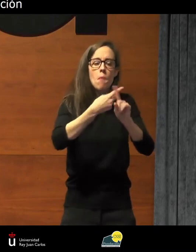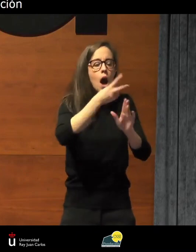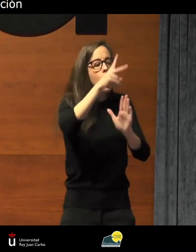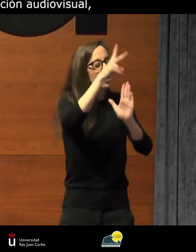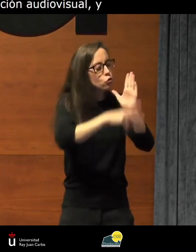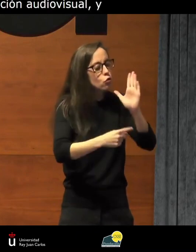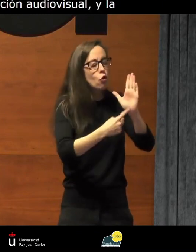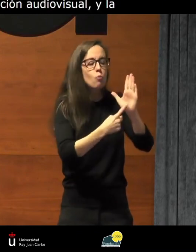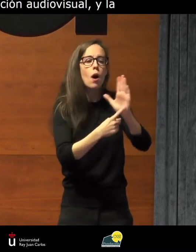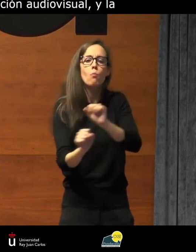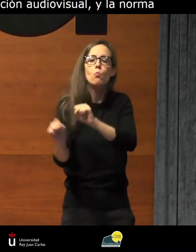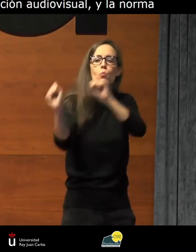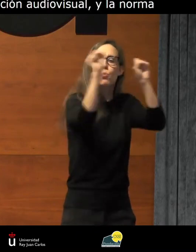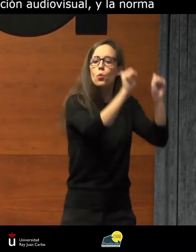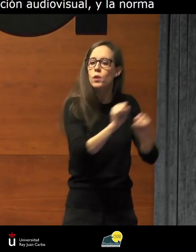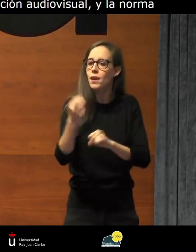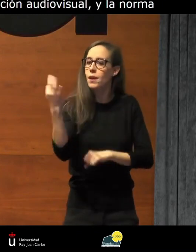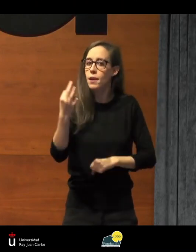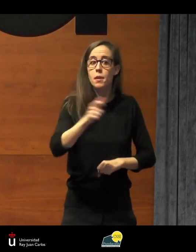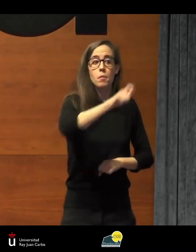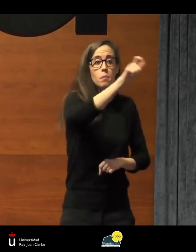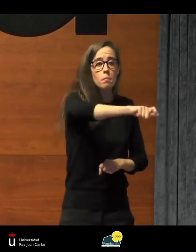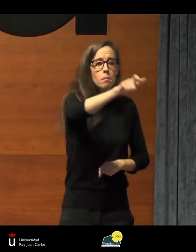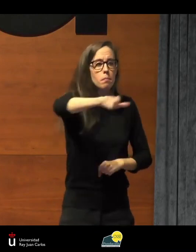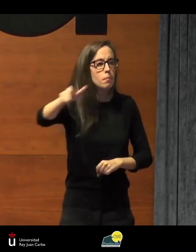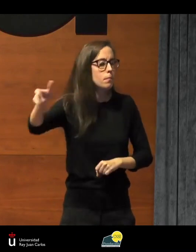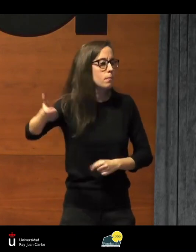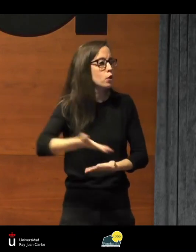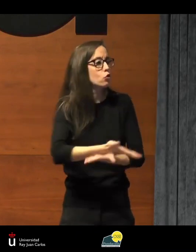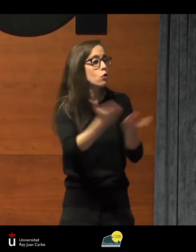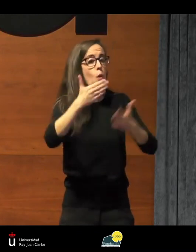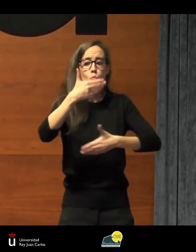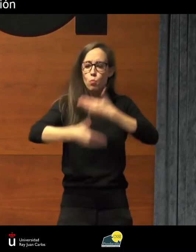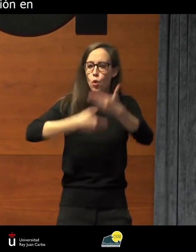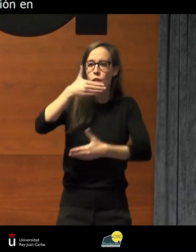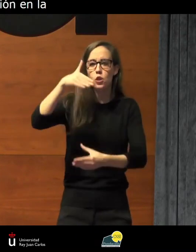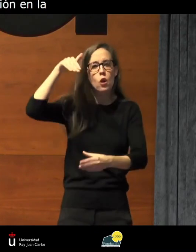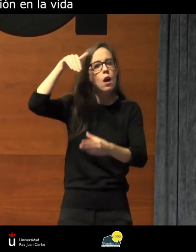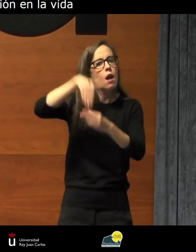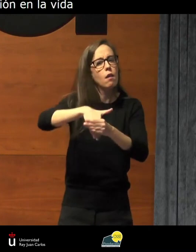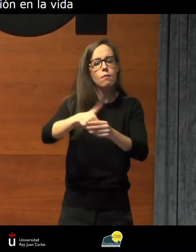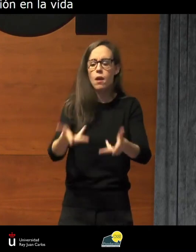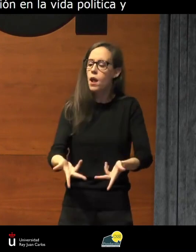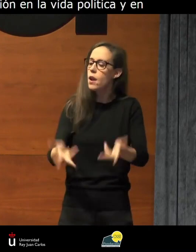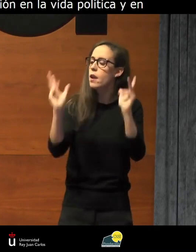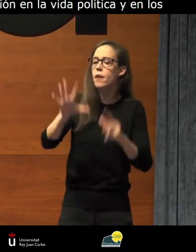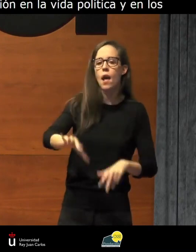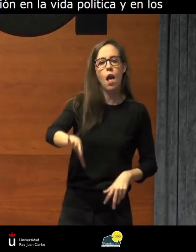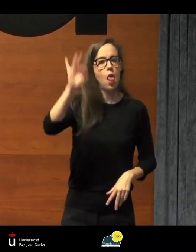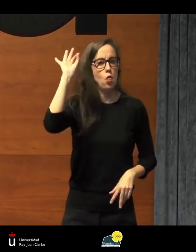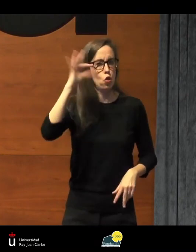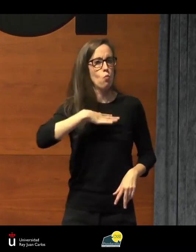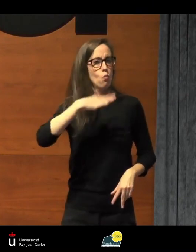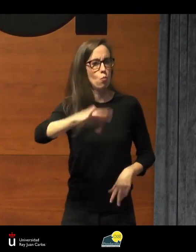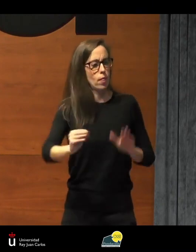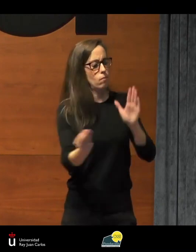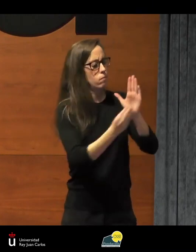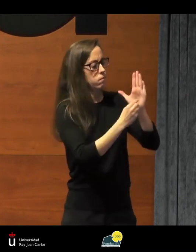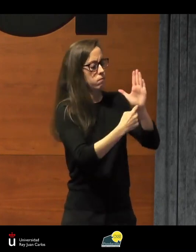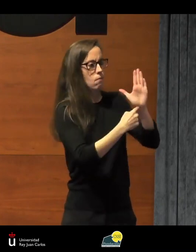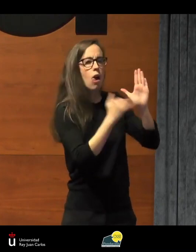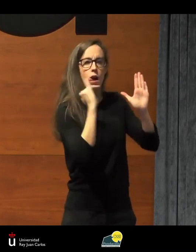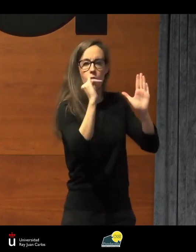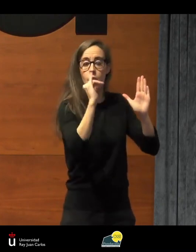a la participación en la vida política y en los procesos electorales. También, y esto es importante señalar,